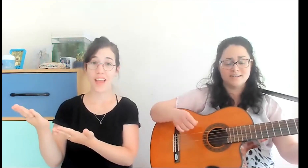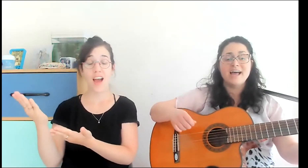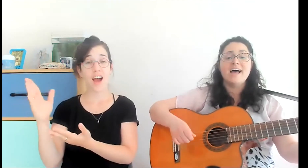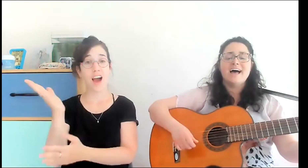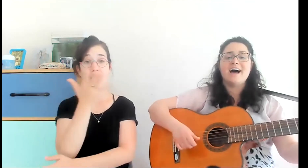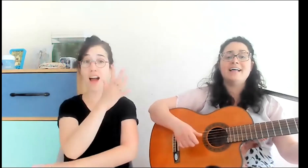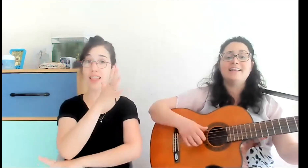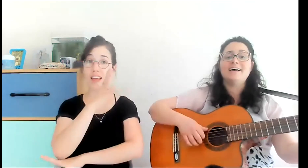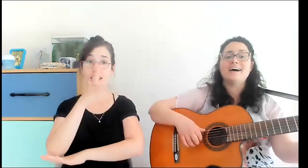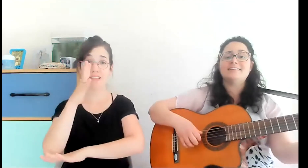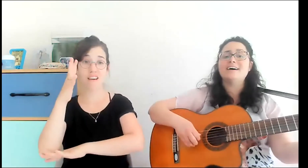והמתוק, על נטע